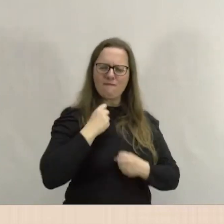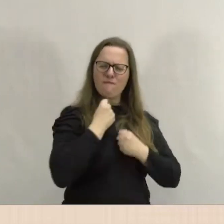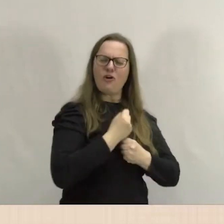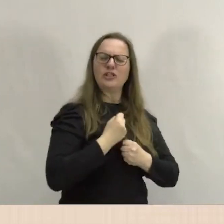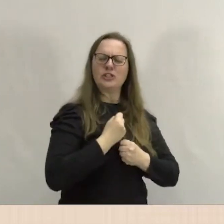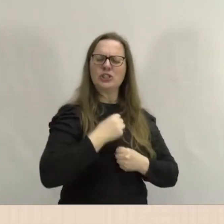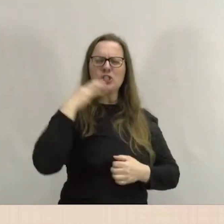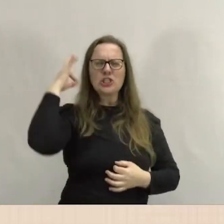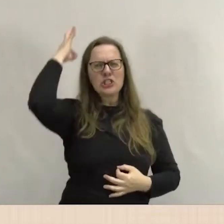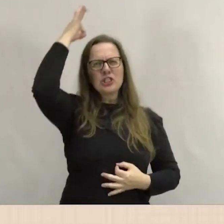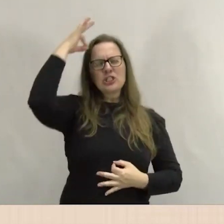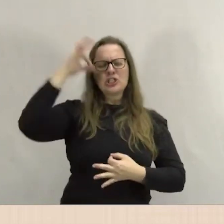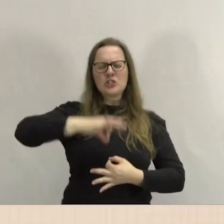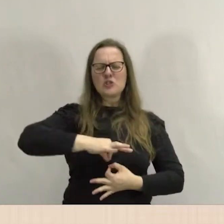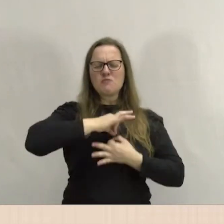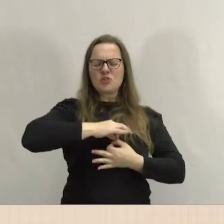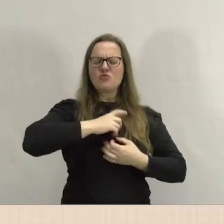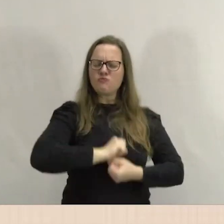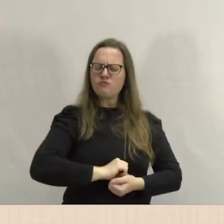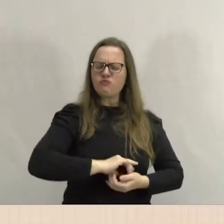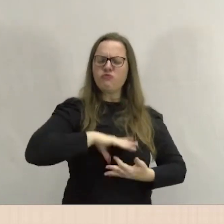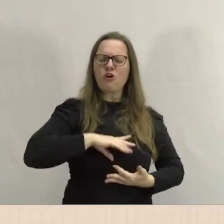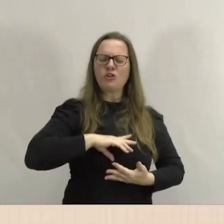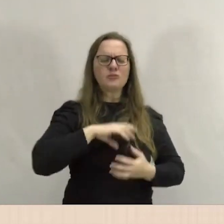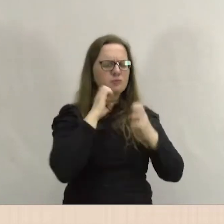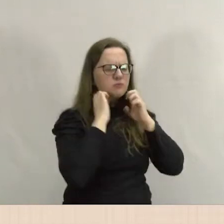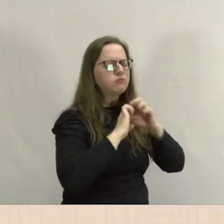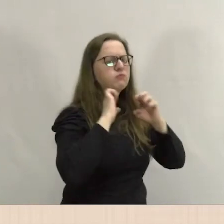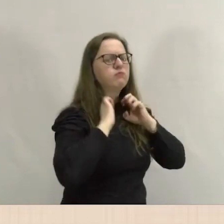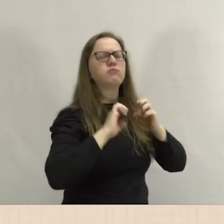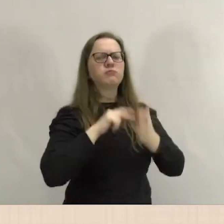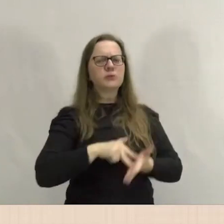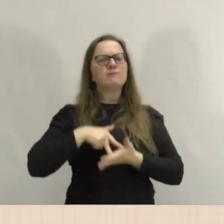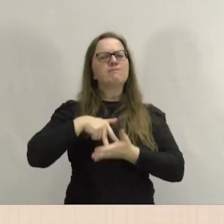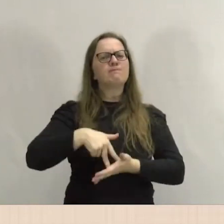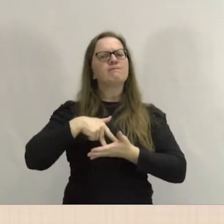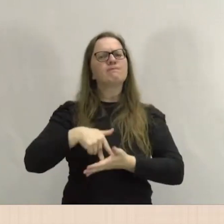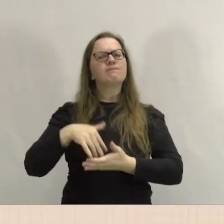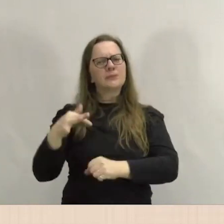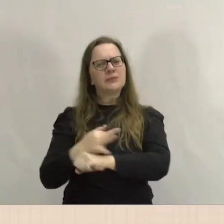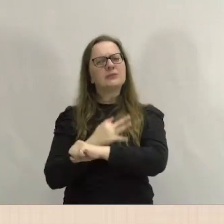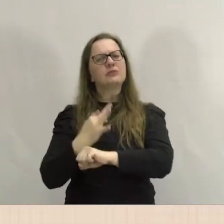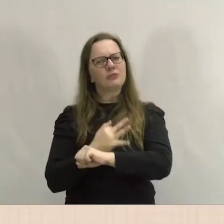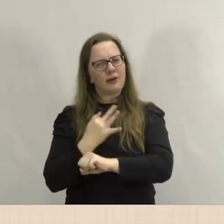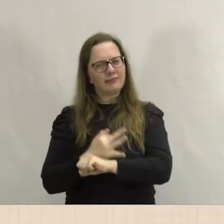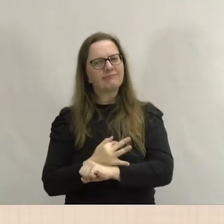Irmão, não vou nem continuar mais. Irmãos, não é maravilhoso?